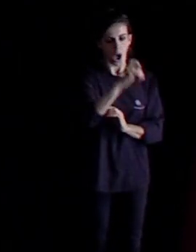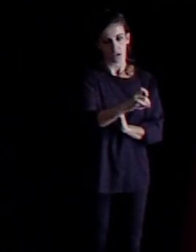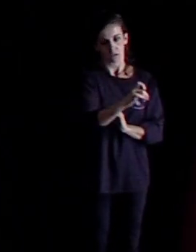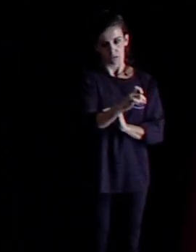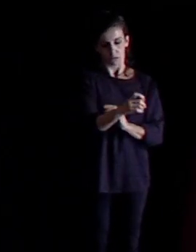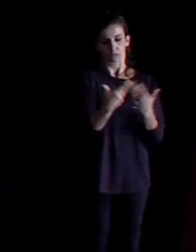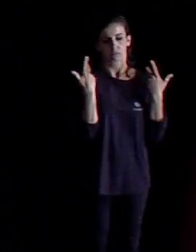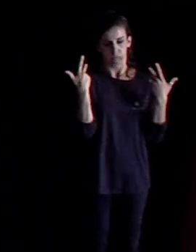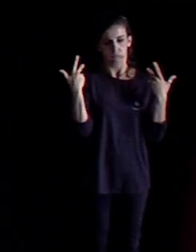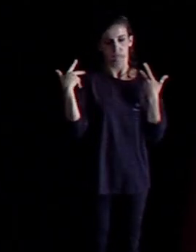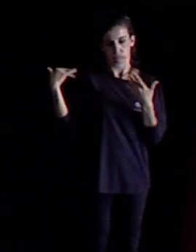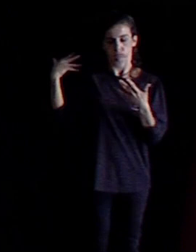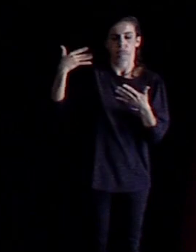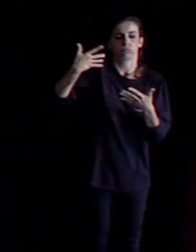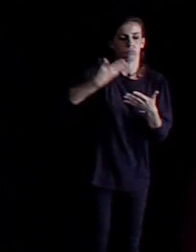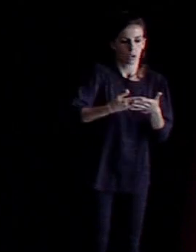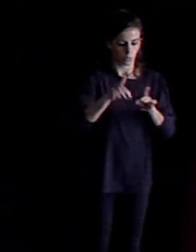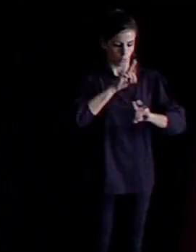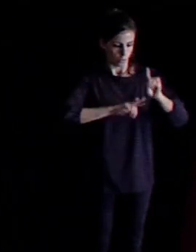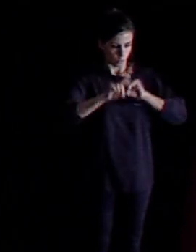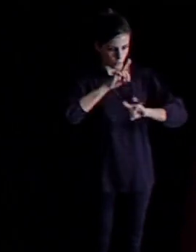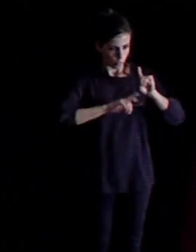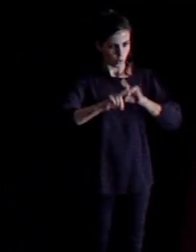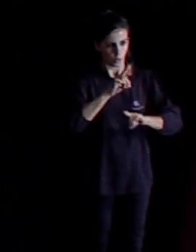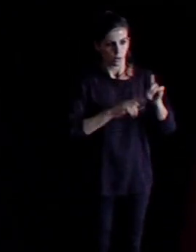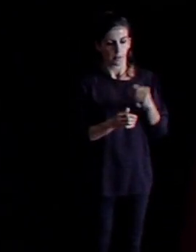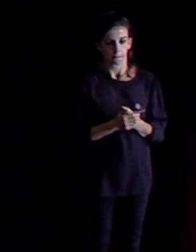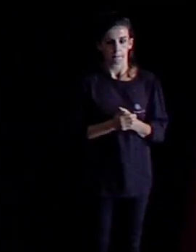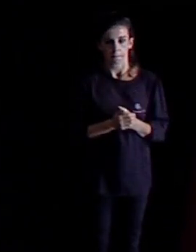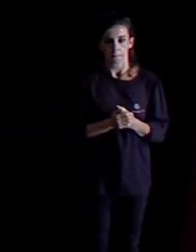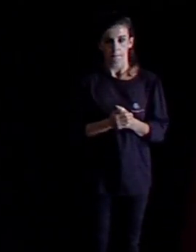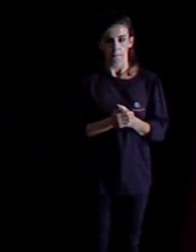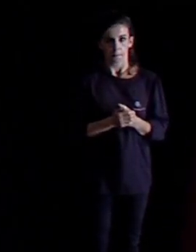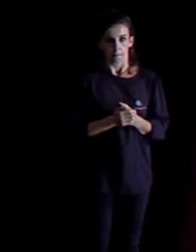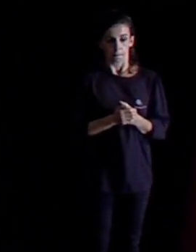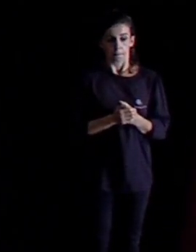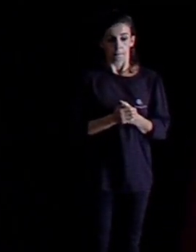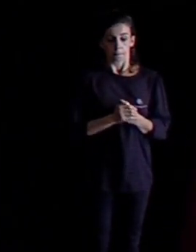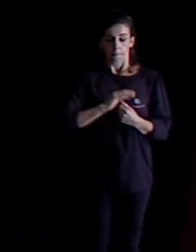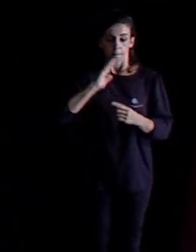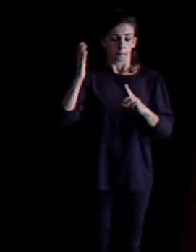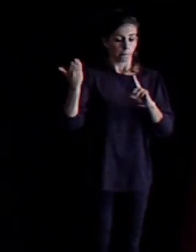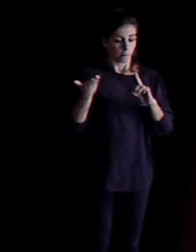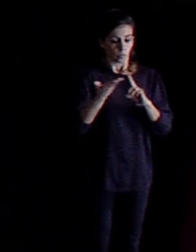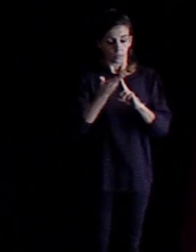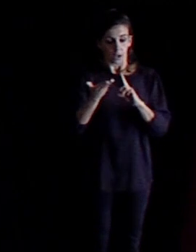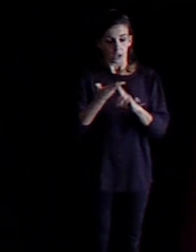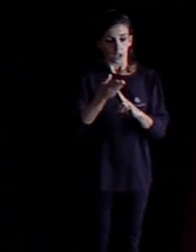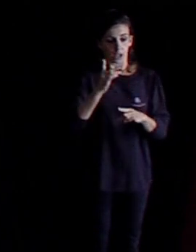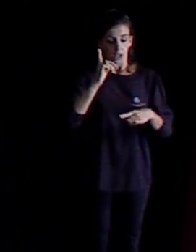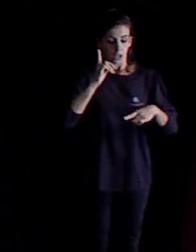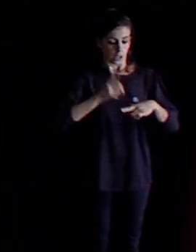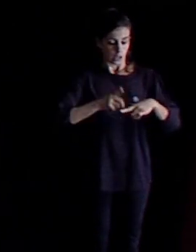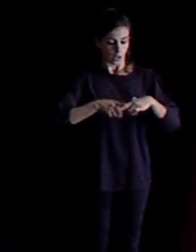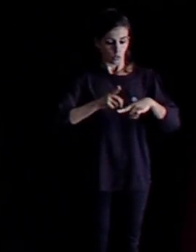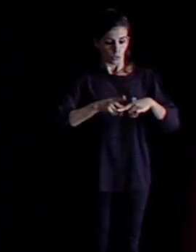pues todos esos problemas, acarreando todos esos problemas. El ataque sexual es